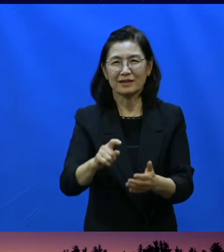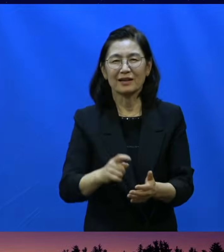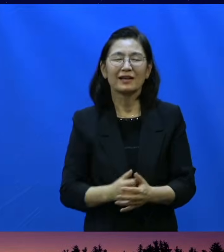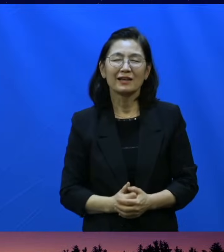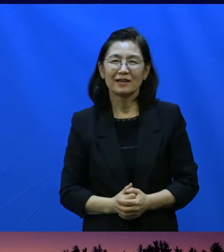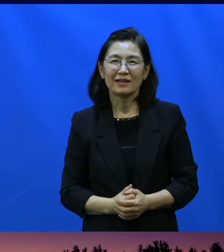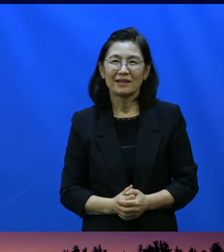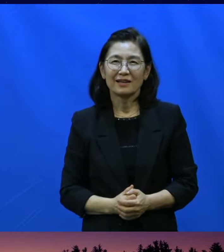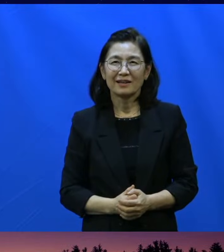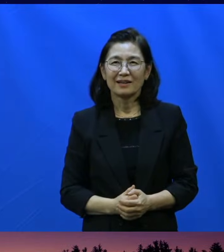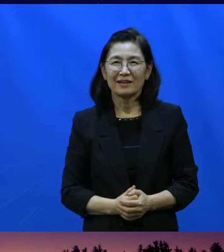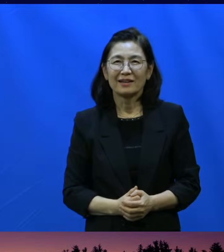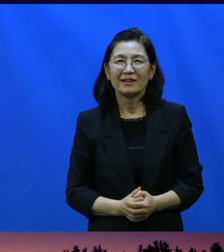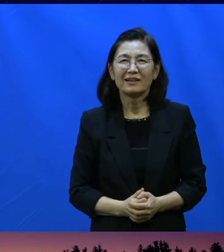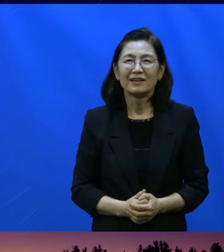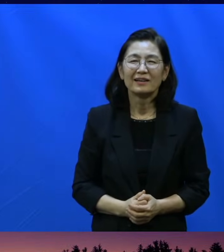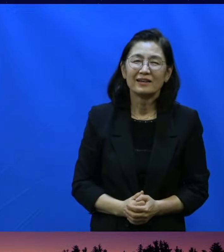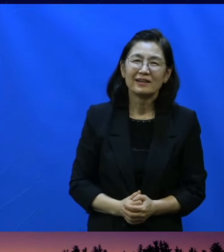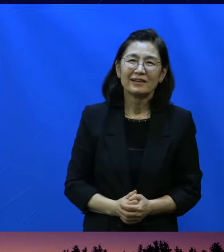가르쳐줘.